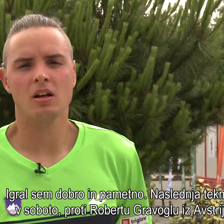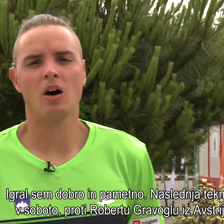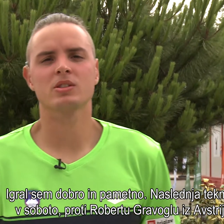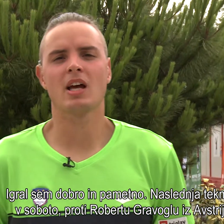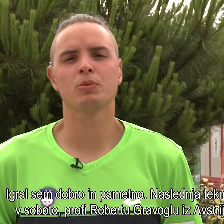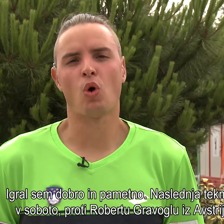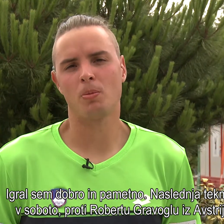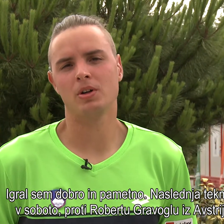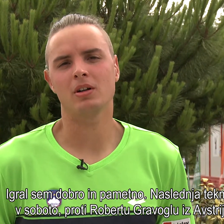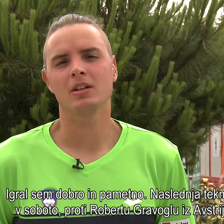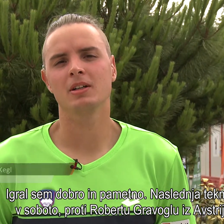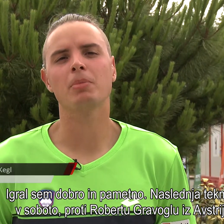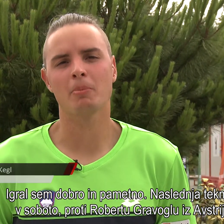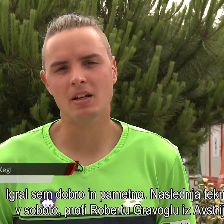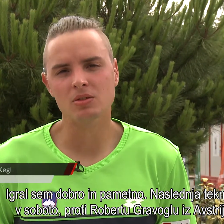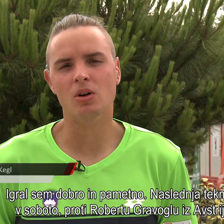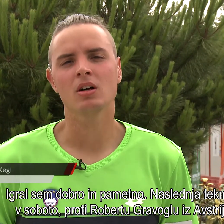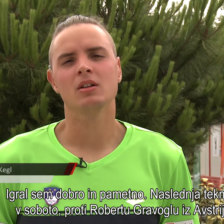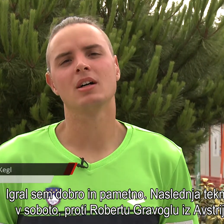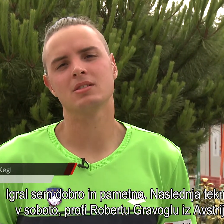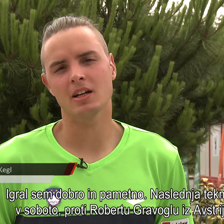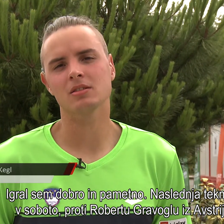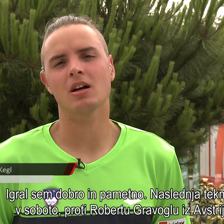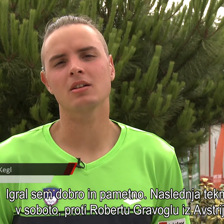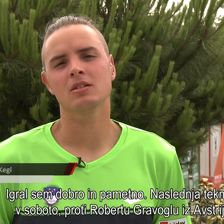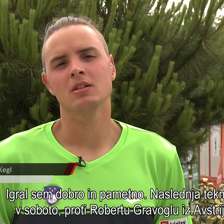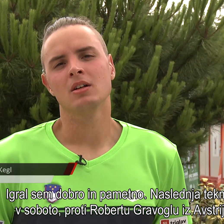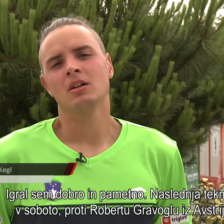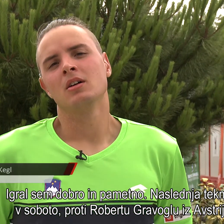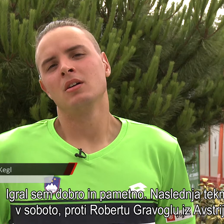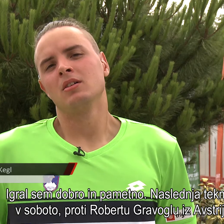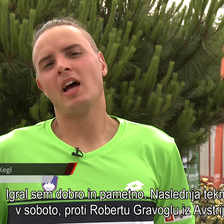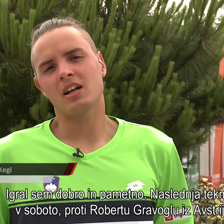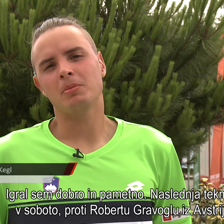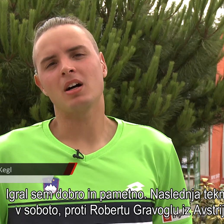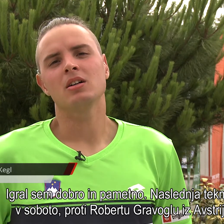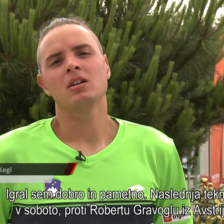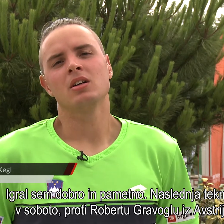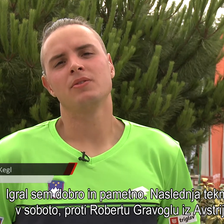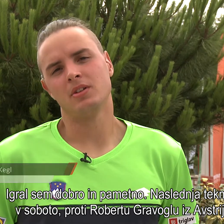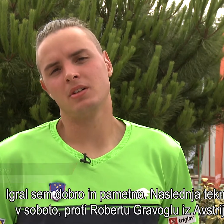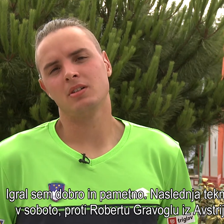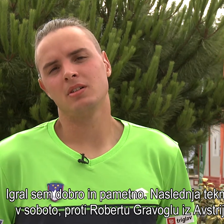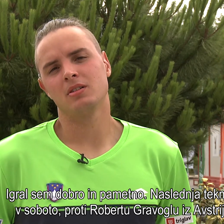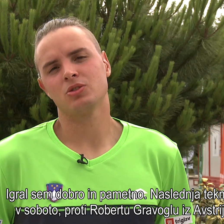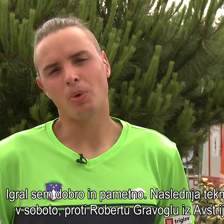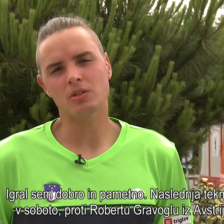Igral sem dobro in pametno, naslednja tekma v